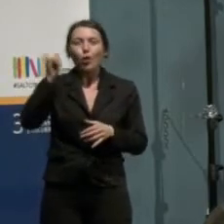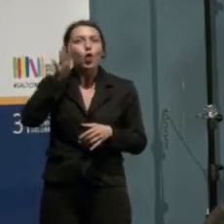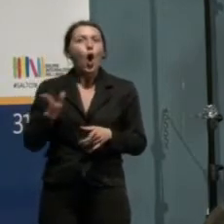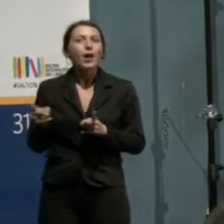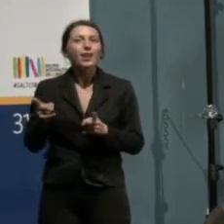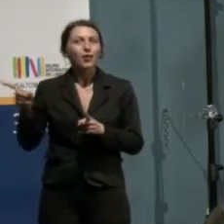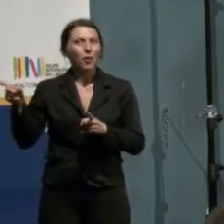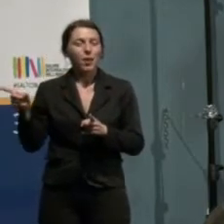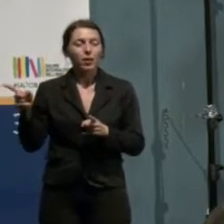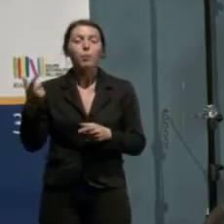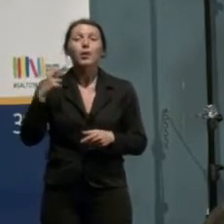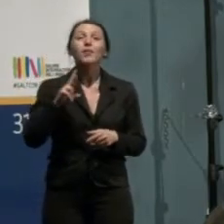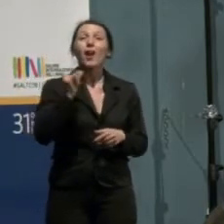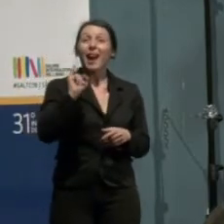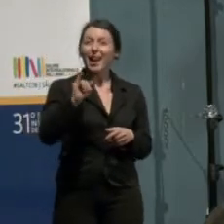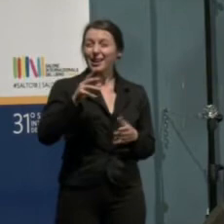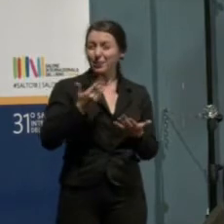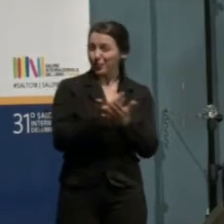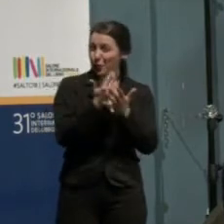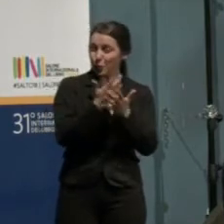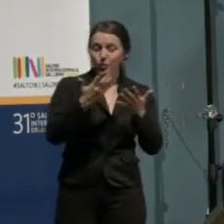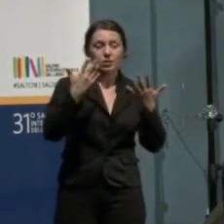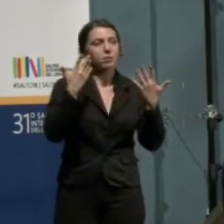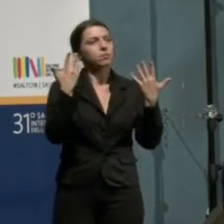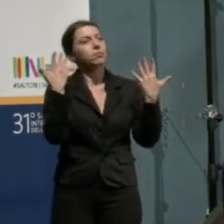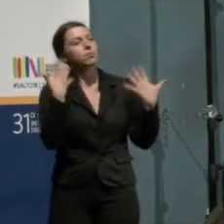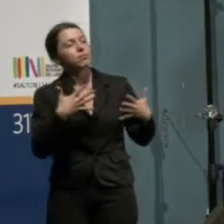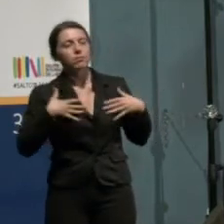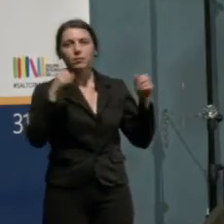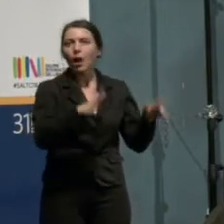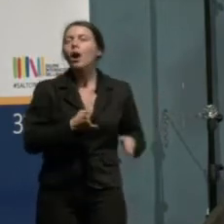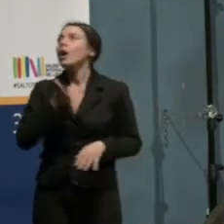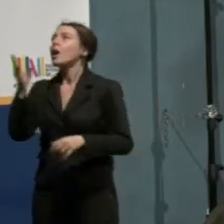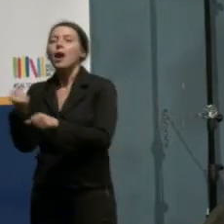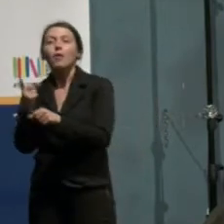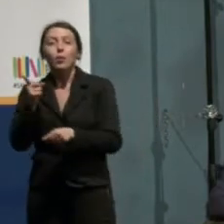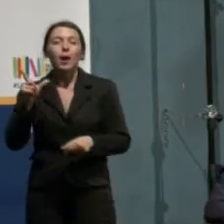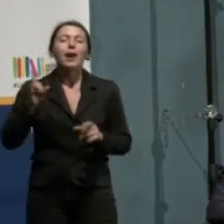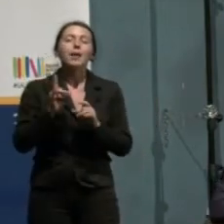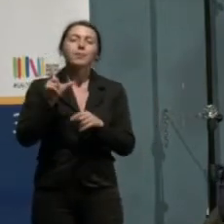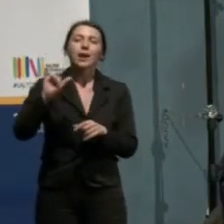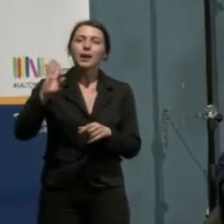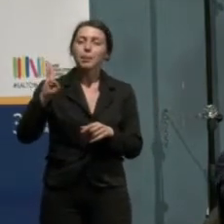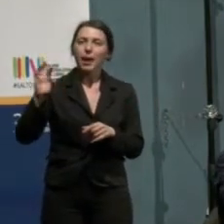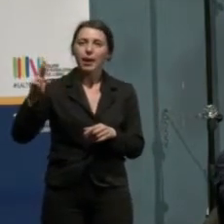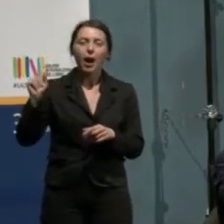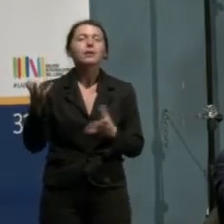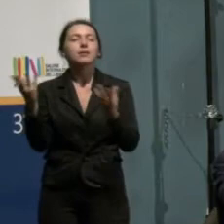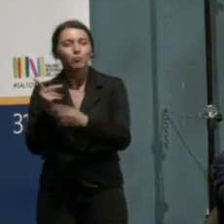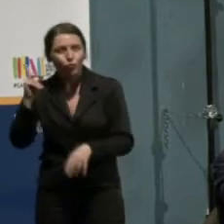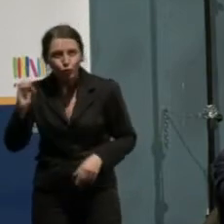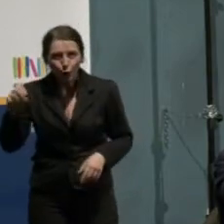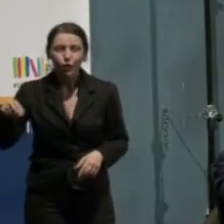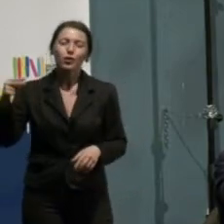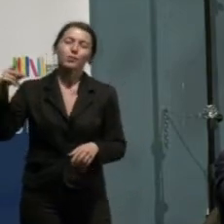quando lascia a rainews la direzione va a lavorare a libera va a lavorare con don ciotti va a lavorare con giancarlo caselli cioè scegliere